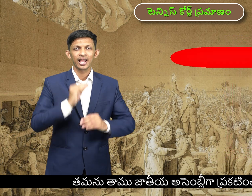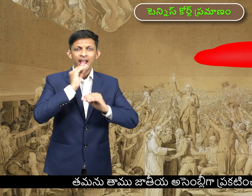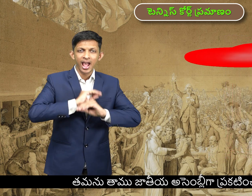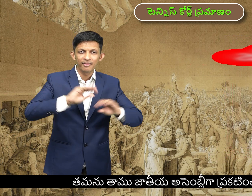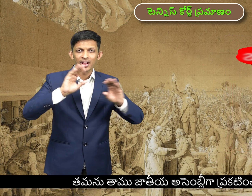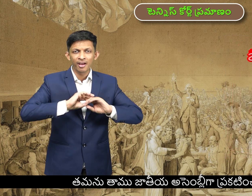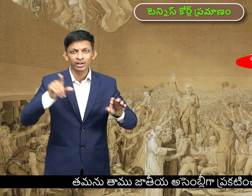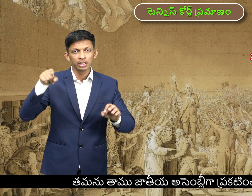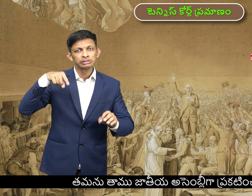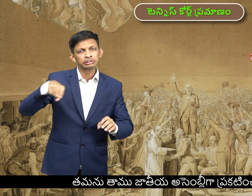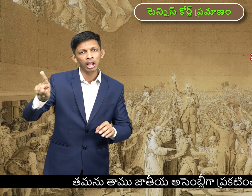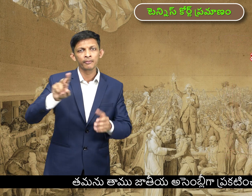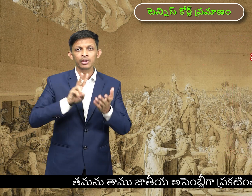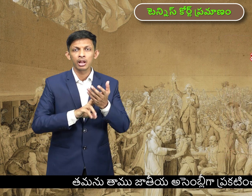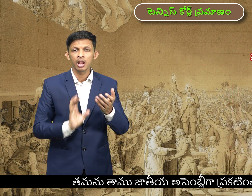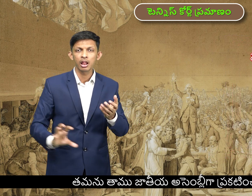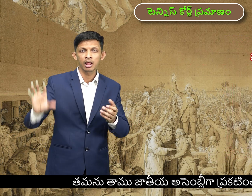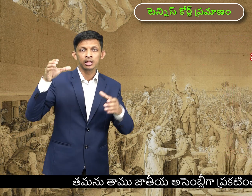తమని తాము జాతీయ అసెంబ్లీగా ప్రకటించుకున్నారు.